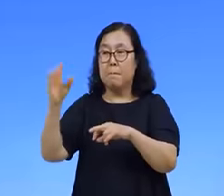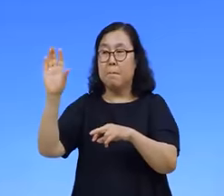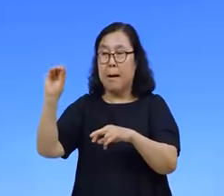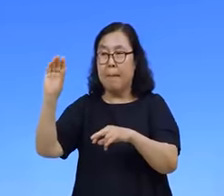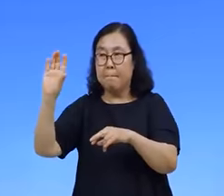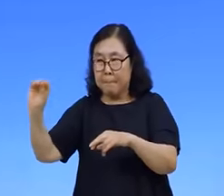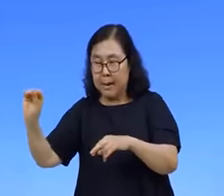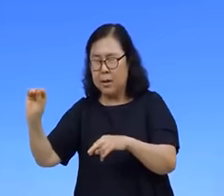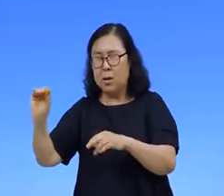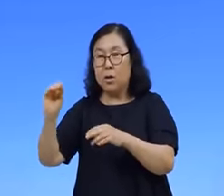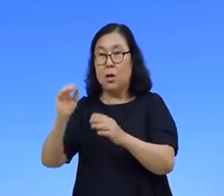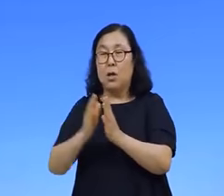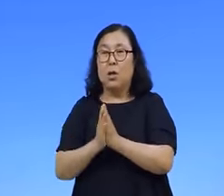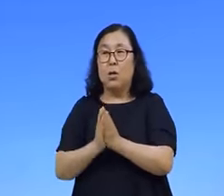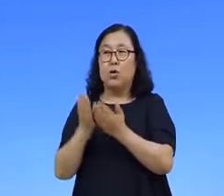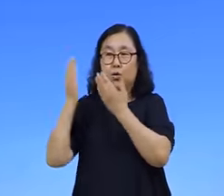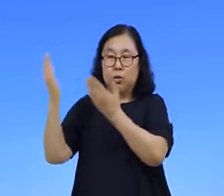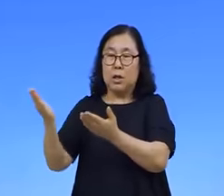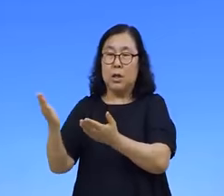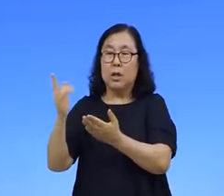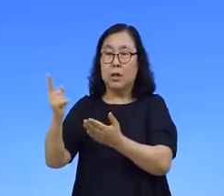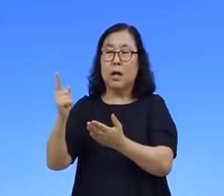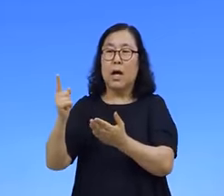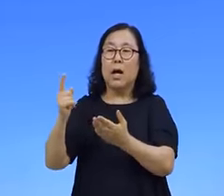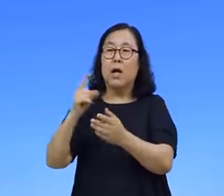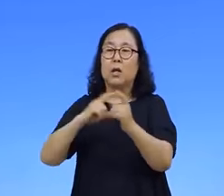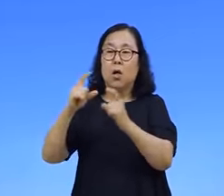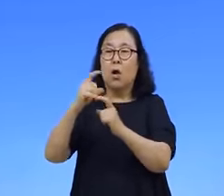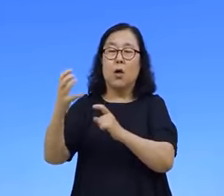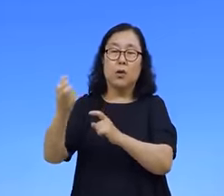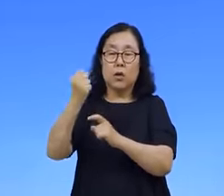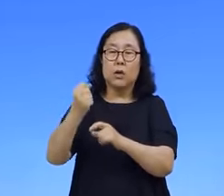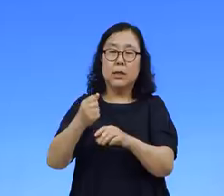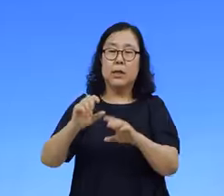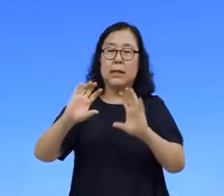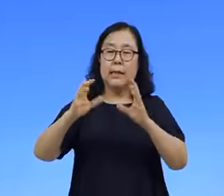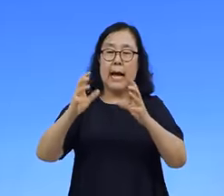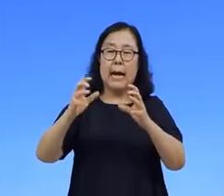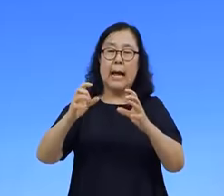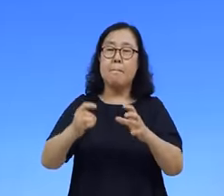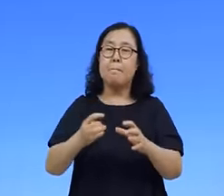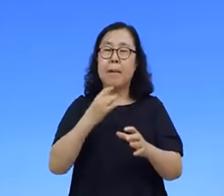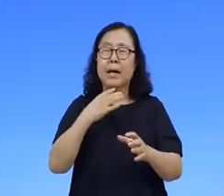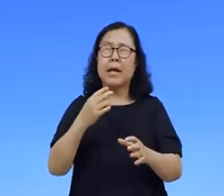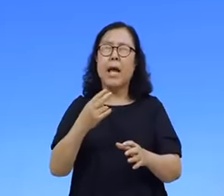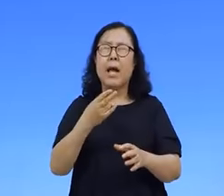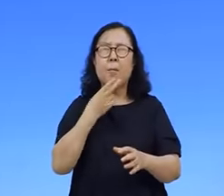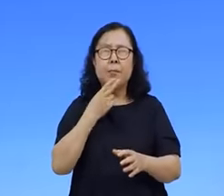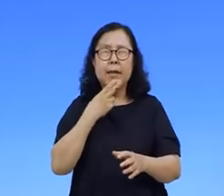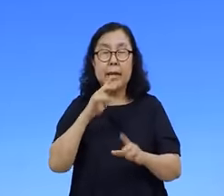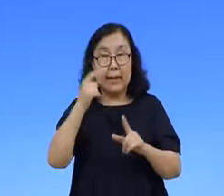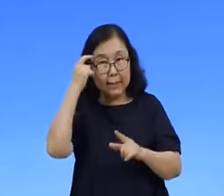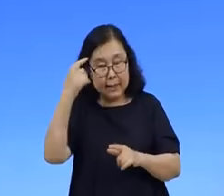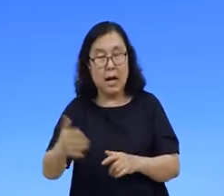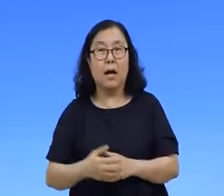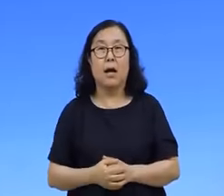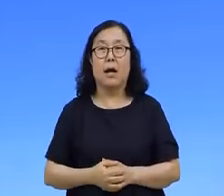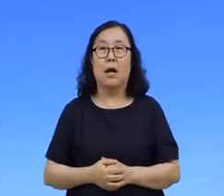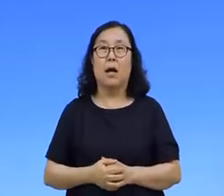만만을 돌리고 내게는 천천만 돌리니 그가 더 얻을 것이 나라 말고 무엇이냐고. 사실은요, 저는